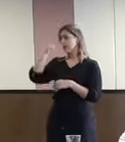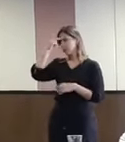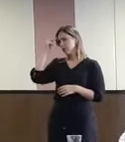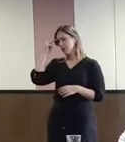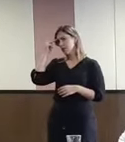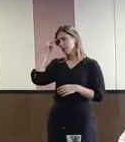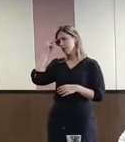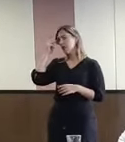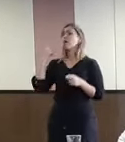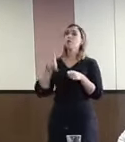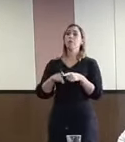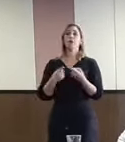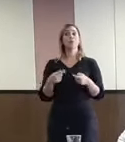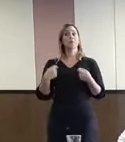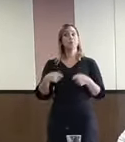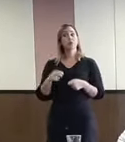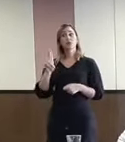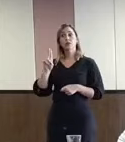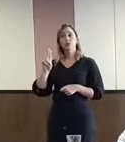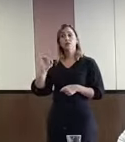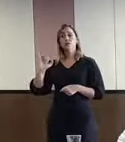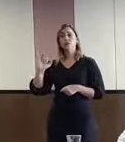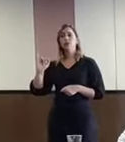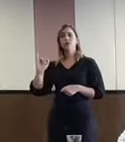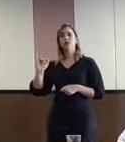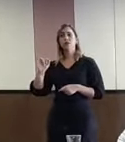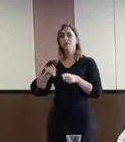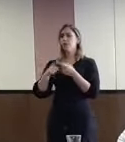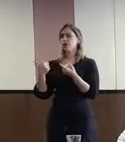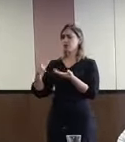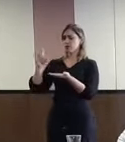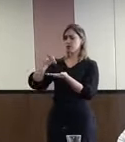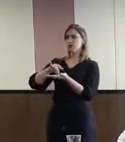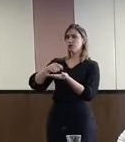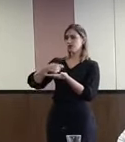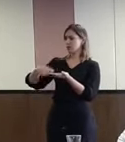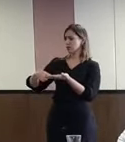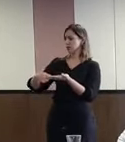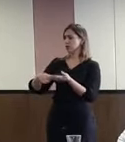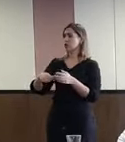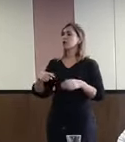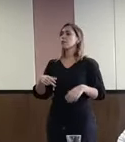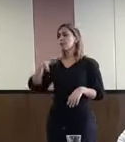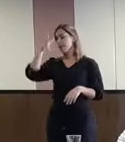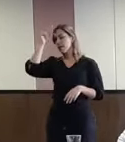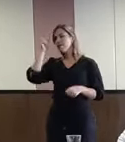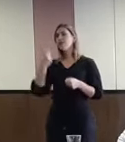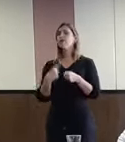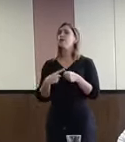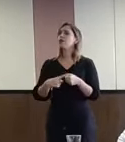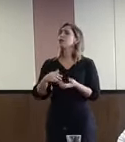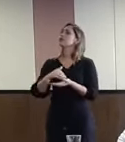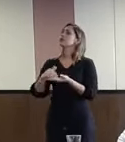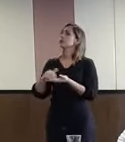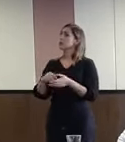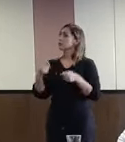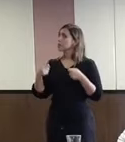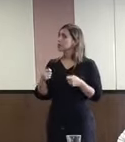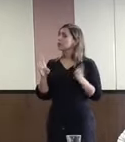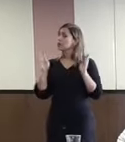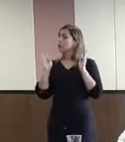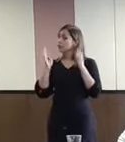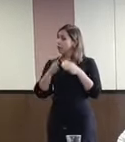paciente precise de um leito de UTI e sequer houve a notificação do município. Então, prefeito, secretário municipal de saúde precisa